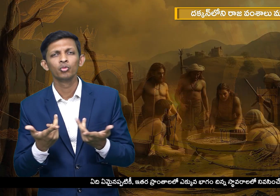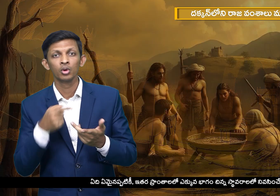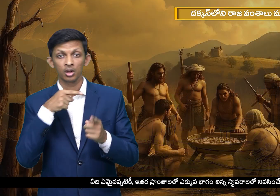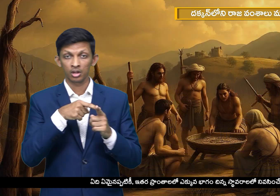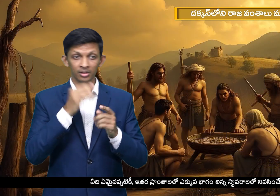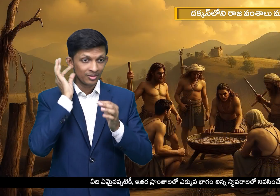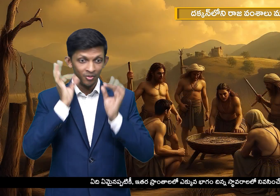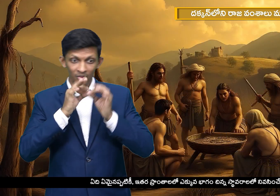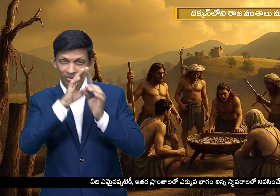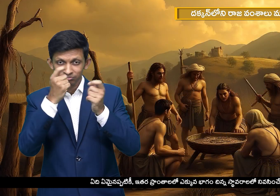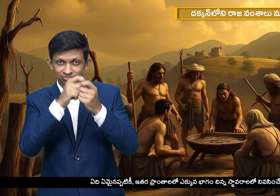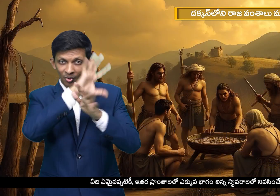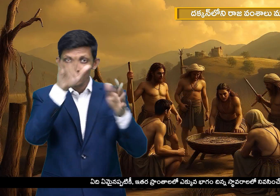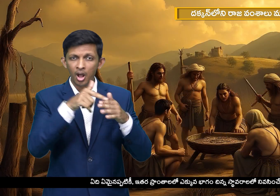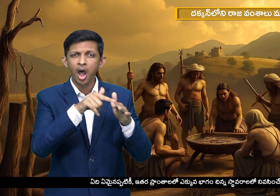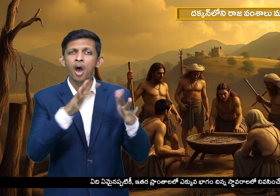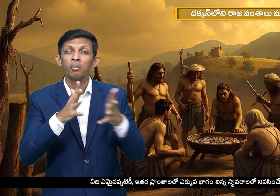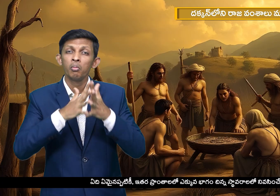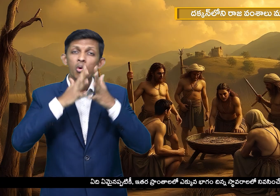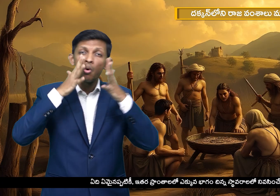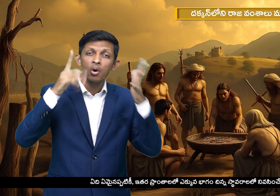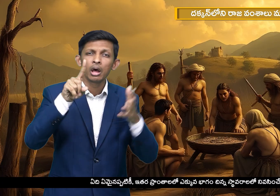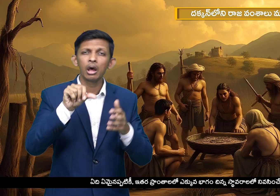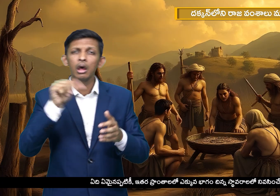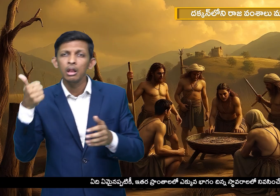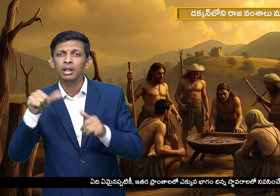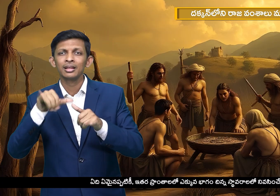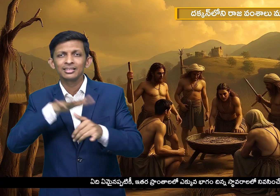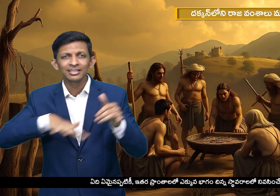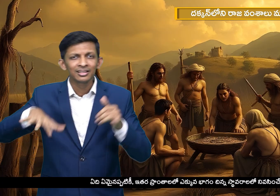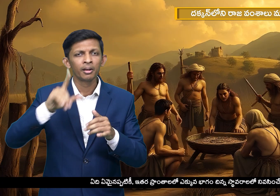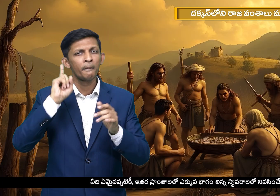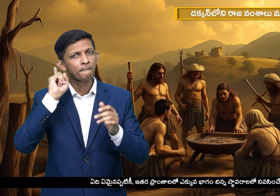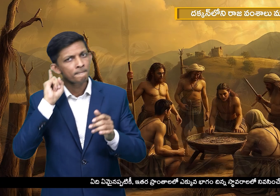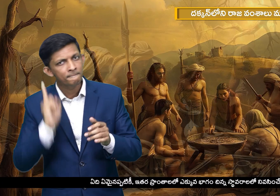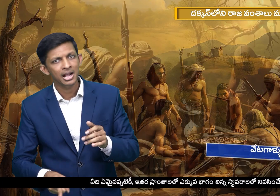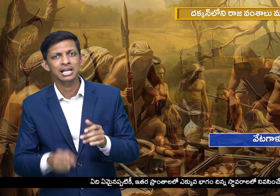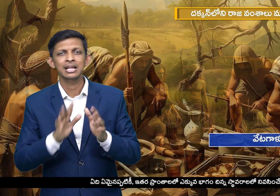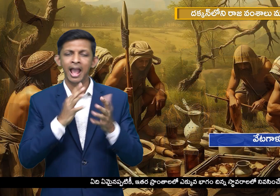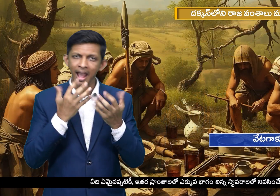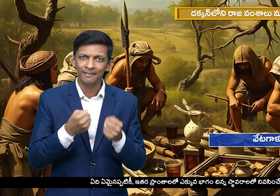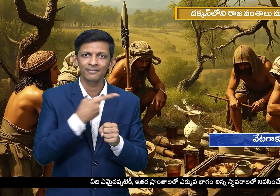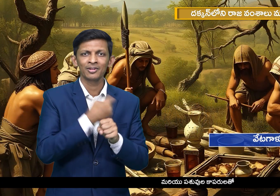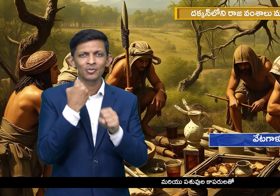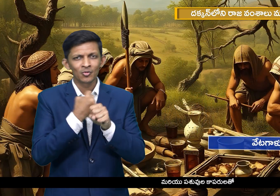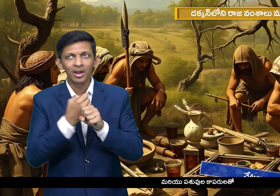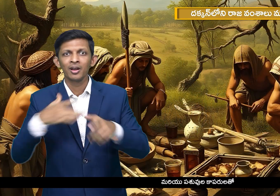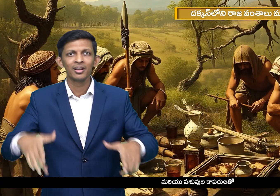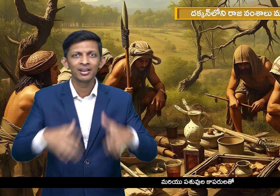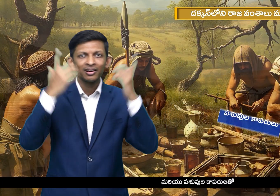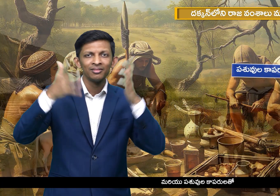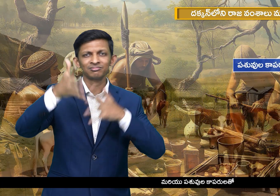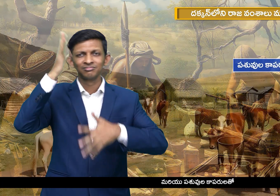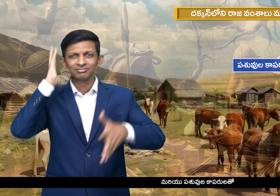ఏది ఏమైనప్పటికీ ఇతర ప్రాంతాలలో ఎక్కువ భాగం చిన్న స్థావరాలలో నివసించే వేటగాళ్లు మరియు